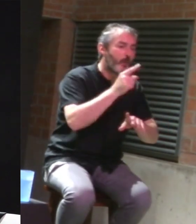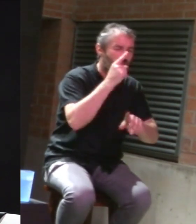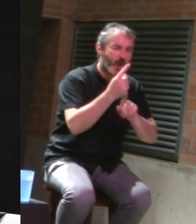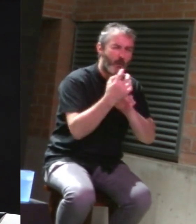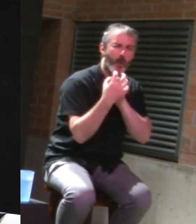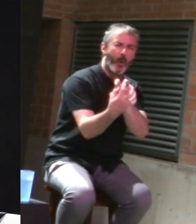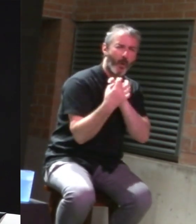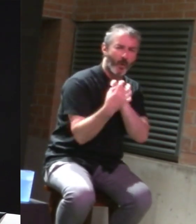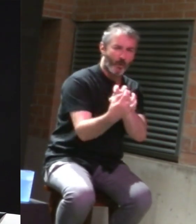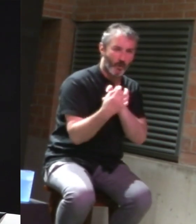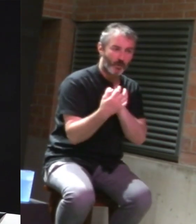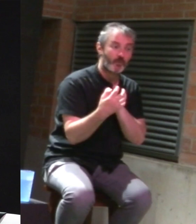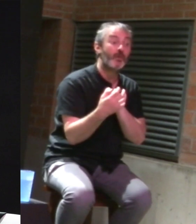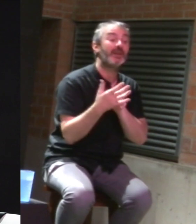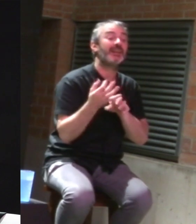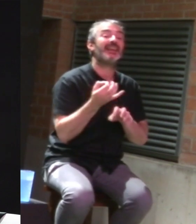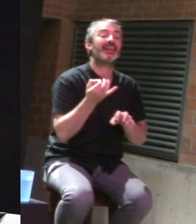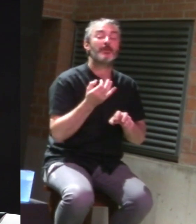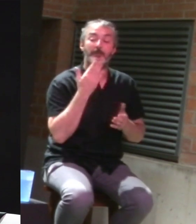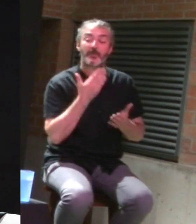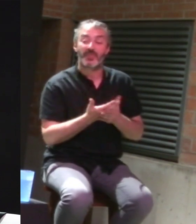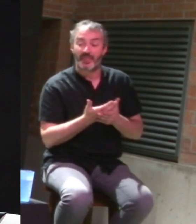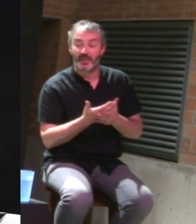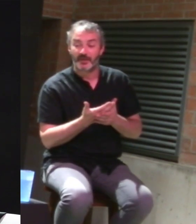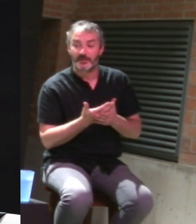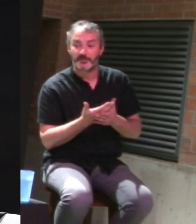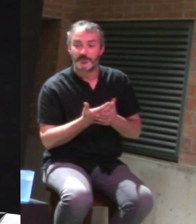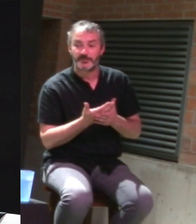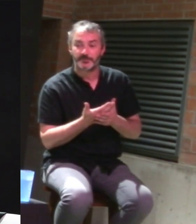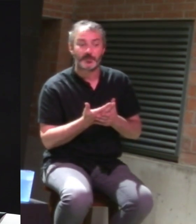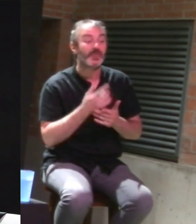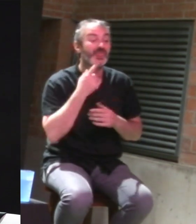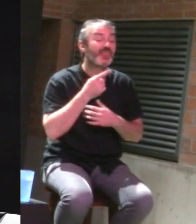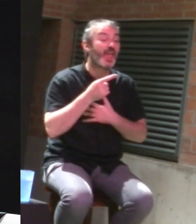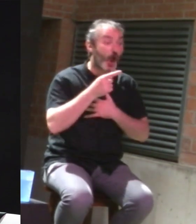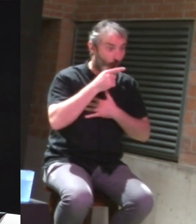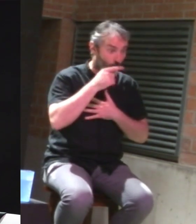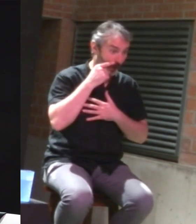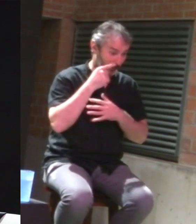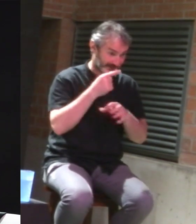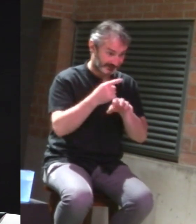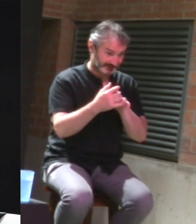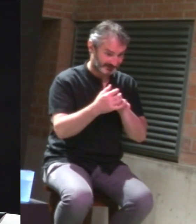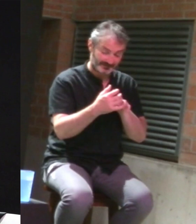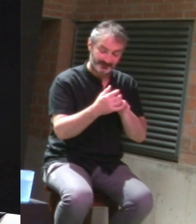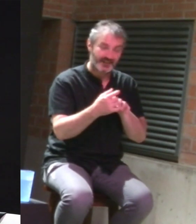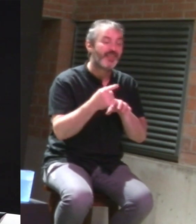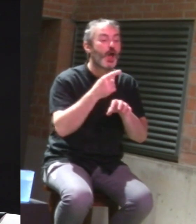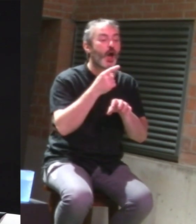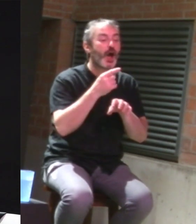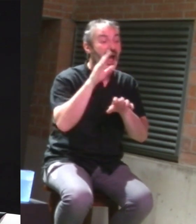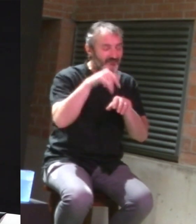una vaga com l'altra, és que no volen que els homes marxin al costat d'elles, sinó que els homes s'han de mantenir